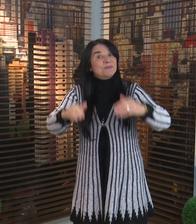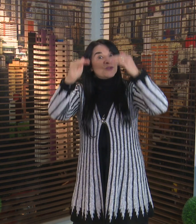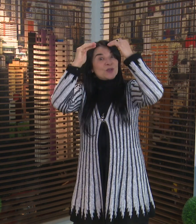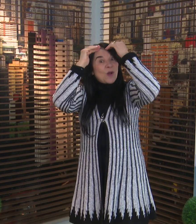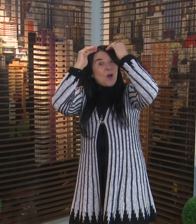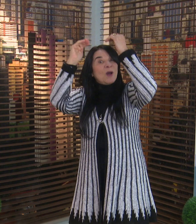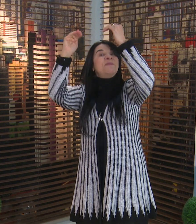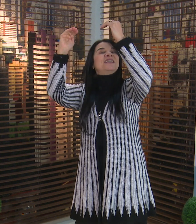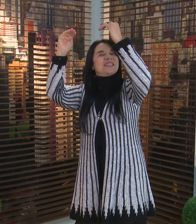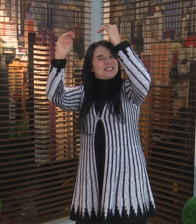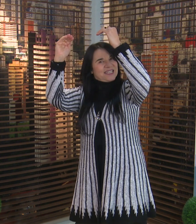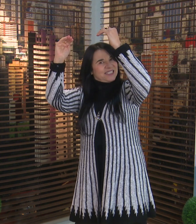precisamos obedecer,